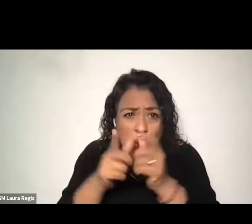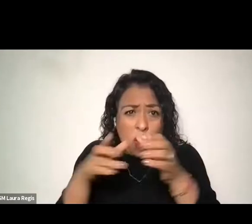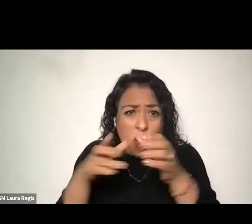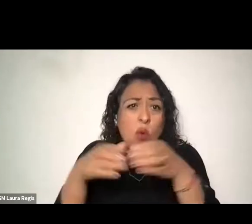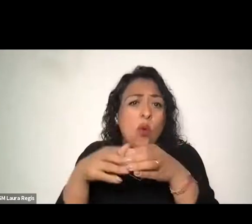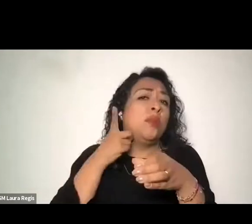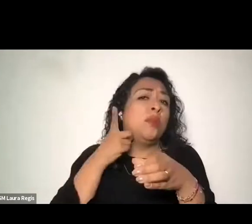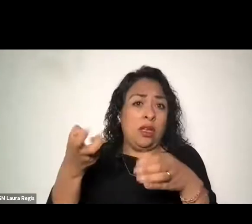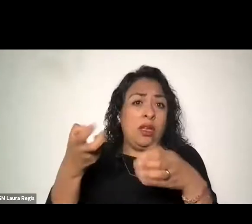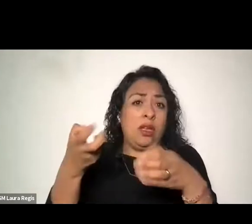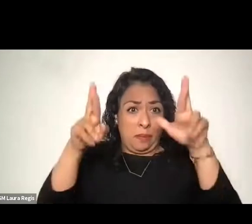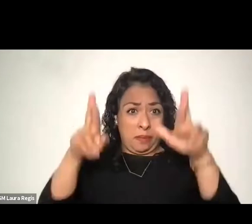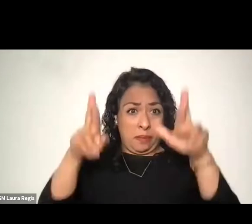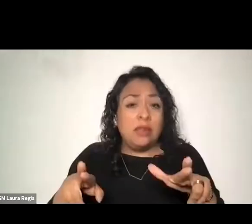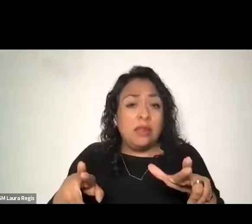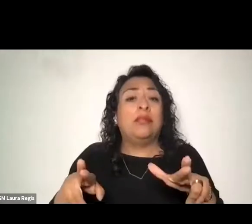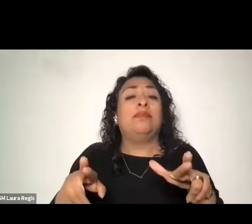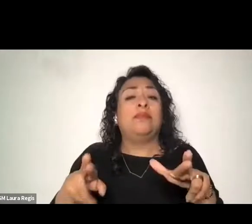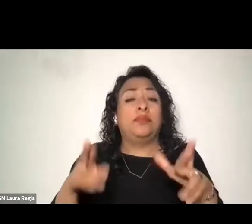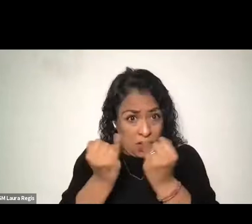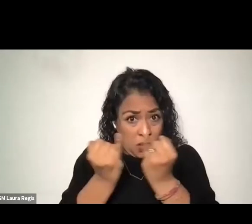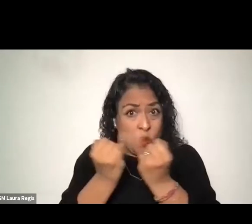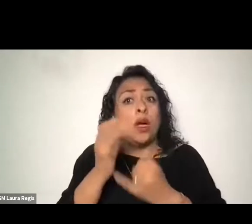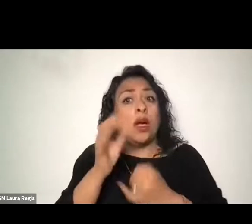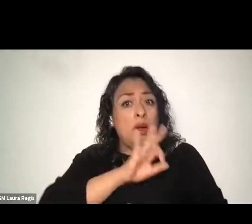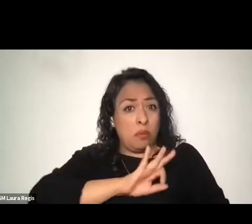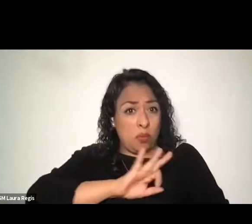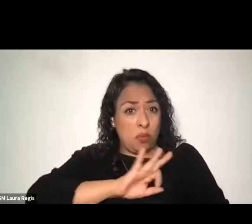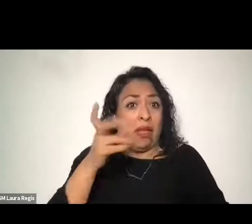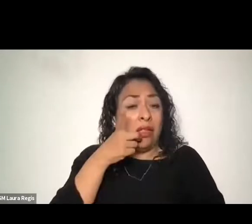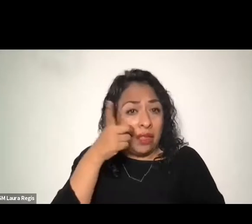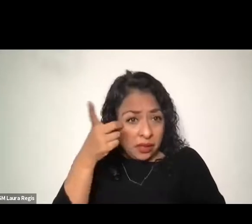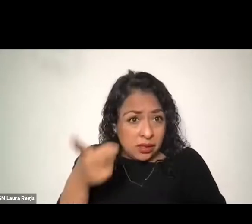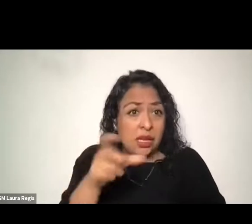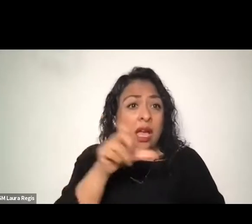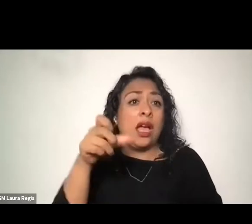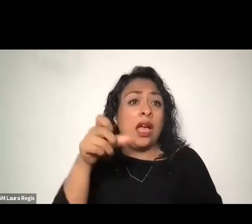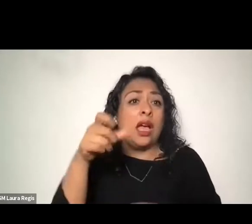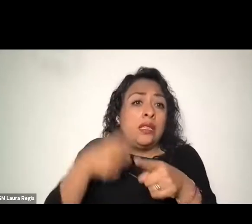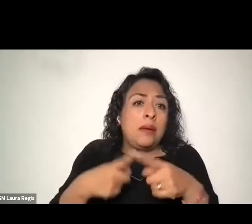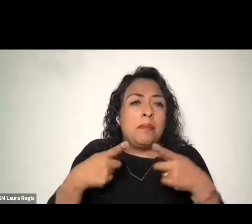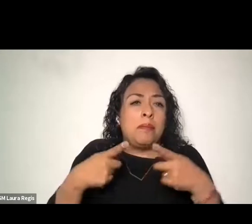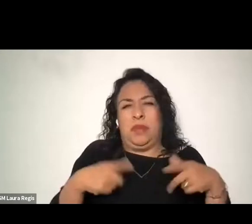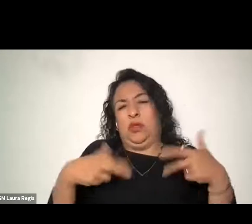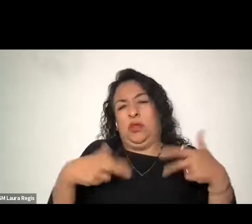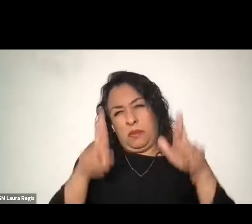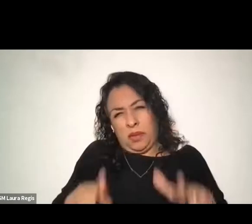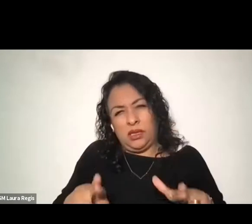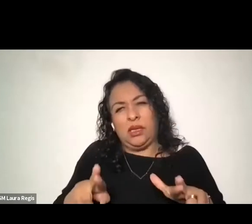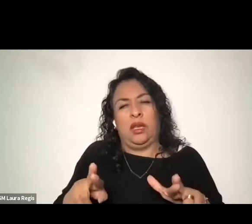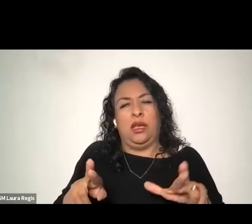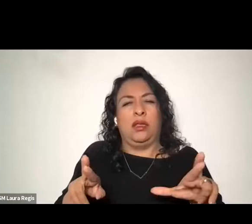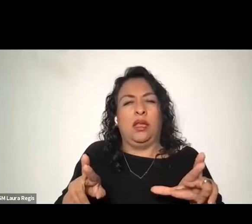que nos representan, que también lo podamos decir a los representantes del legislativo en cada